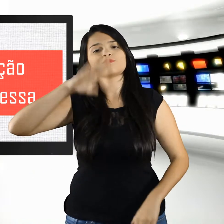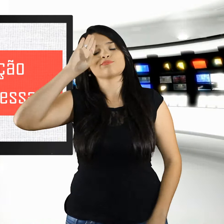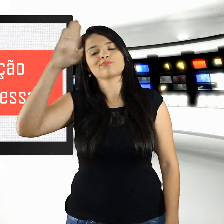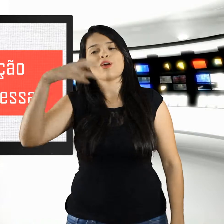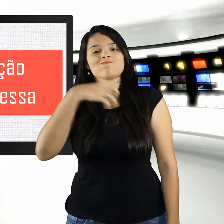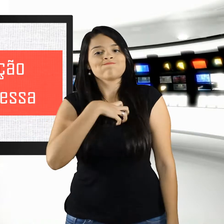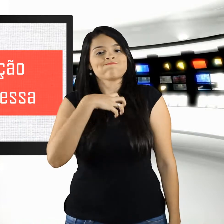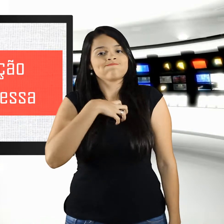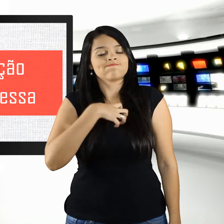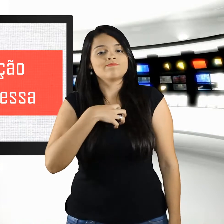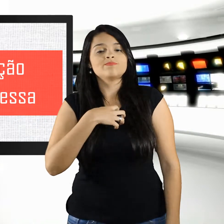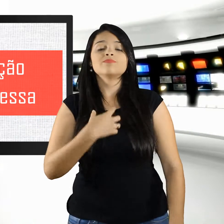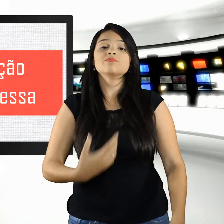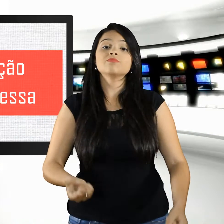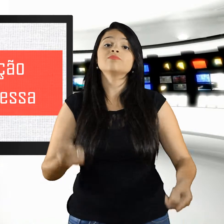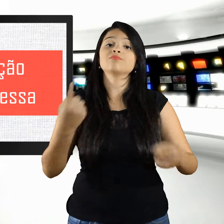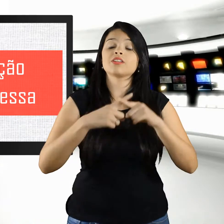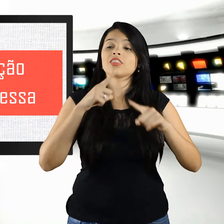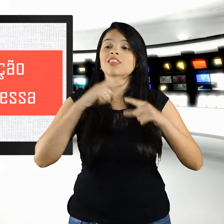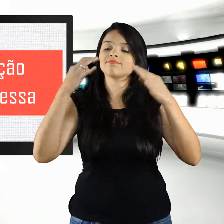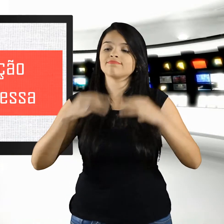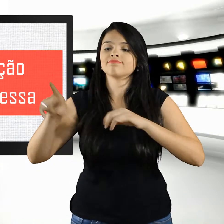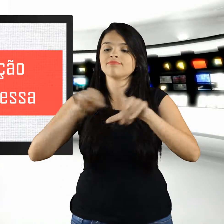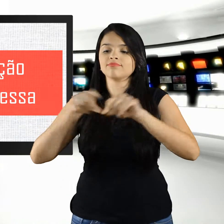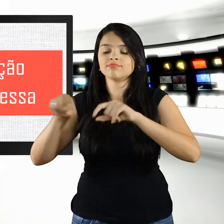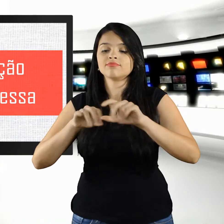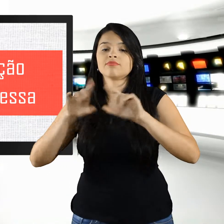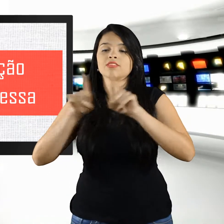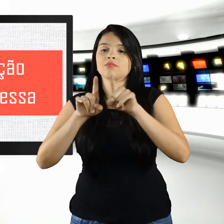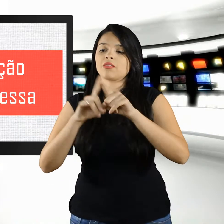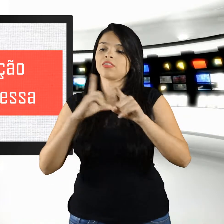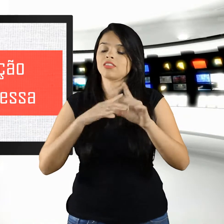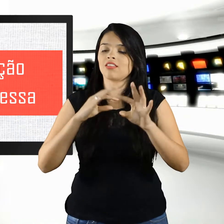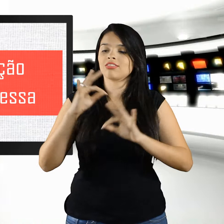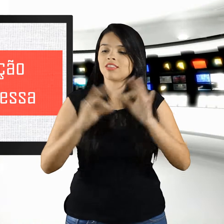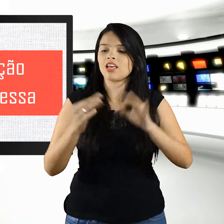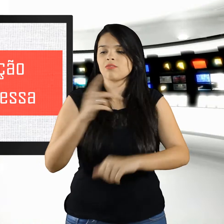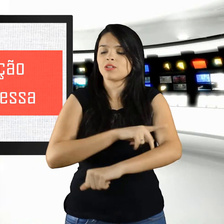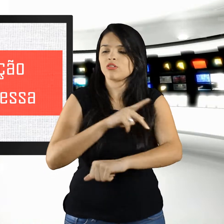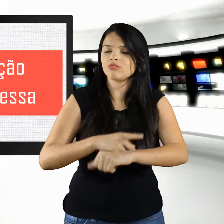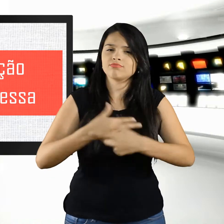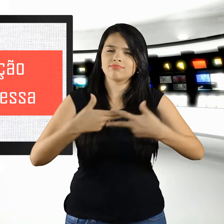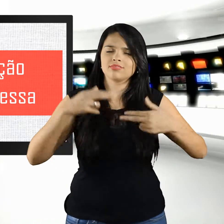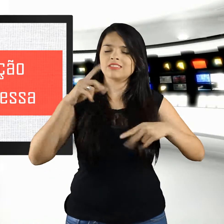atitudinal, para a correta seleção e acionamento dos recursos técnico-pedagógicos que devem ser implementados para